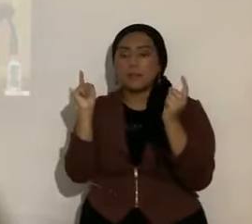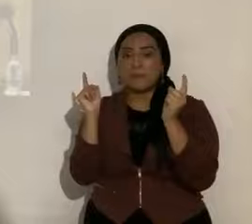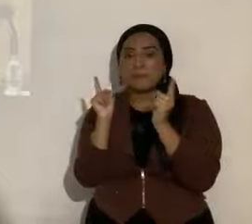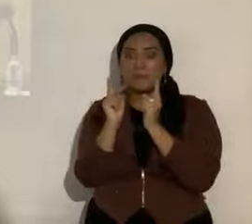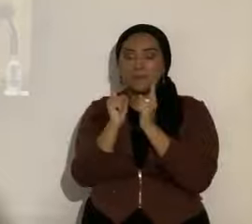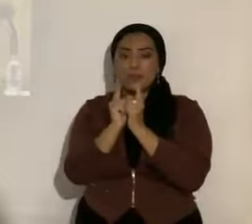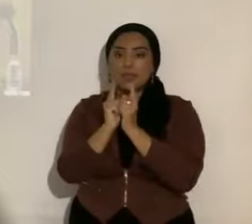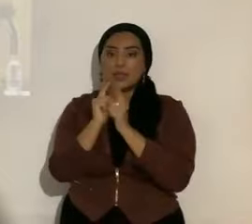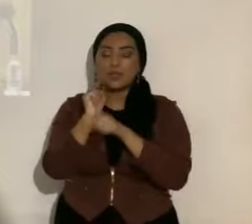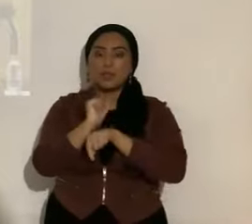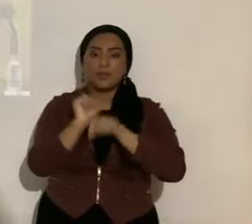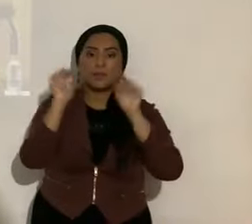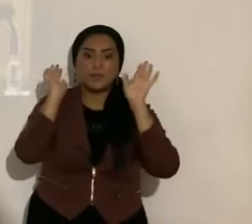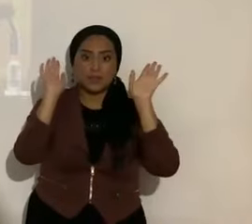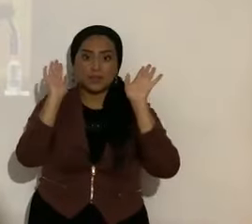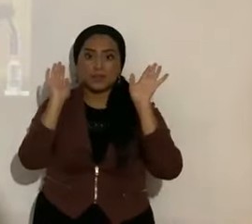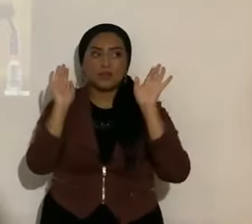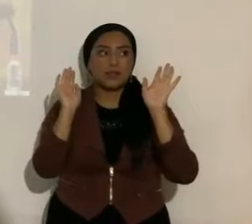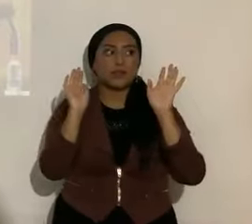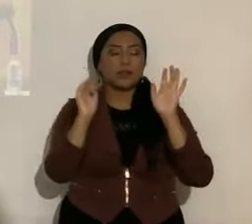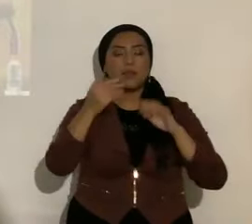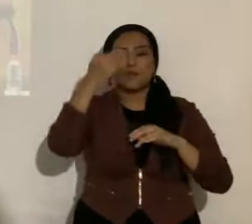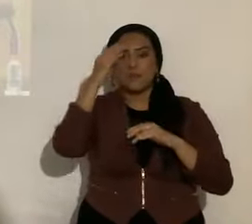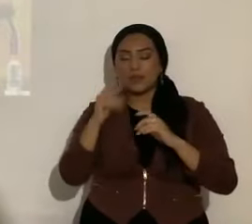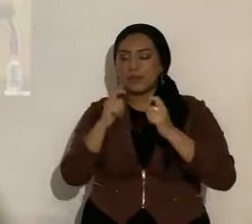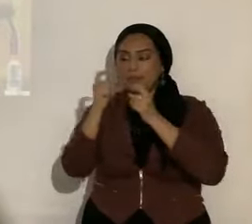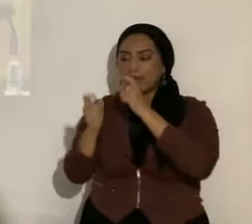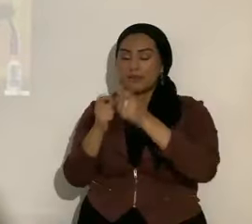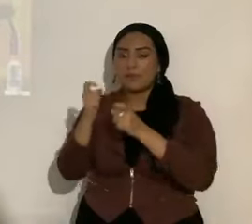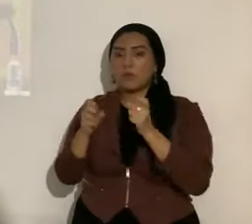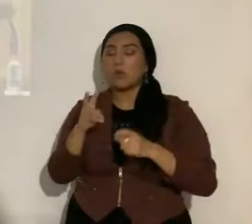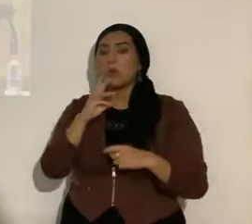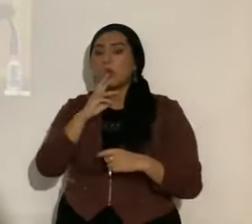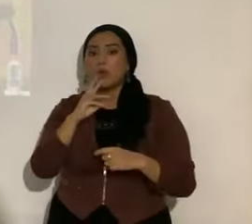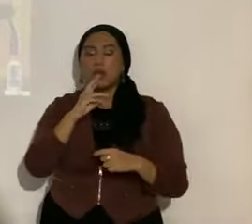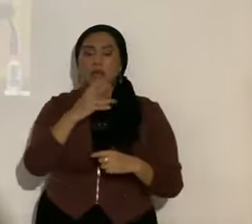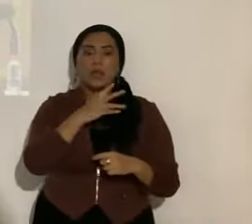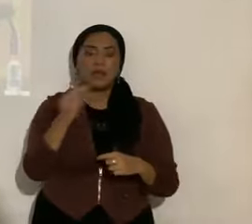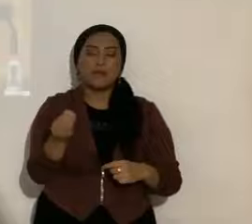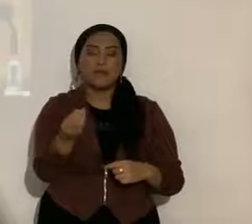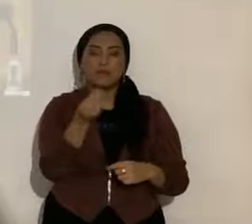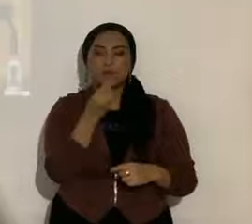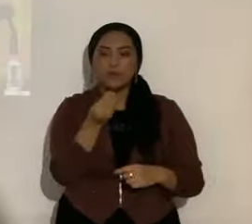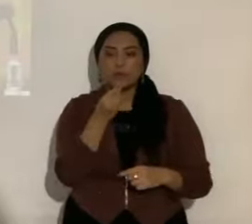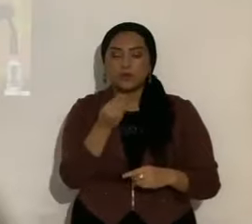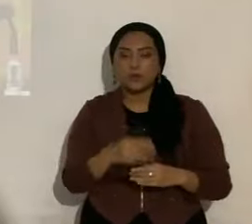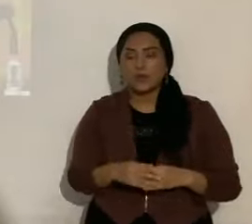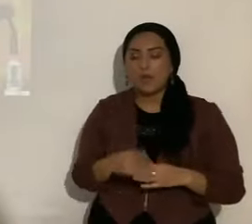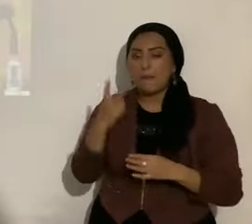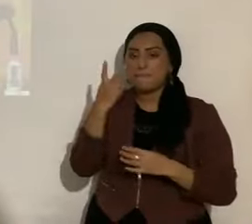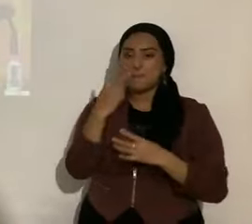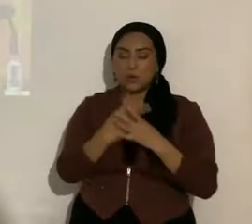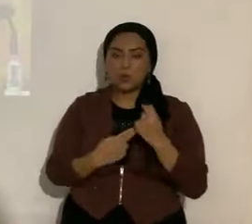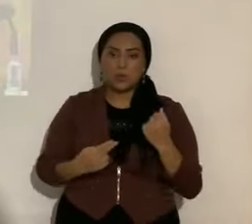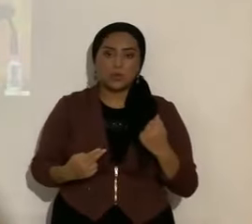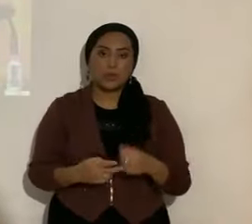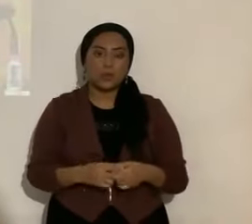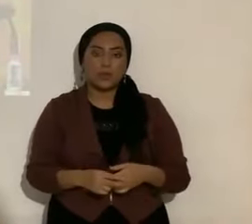la milagrosa provisión de Elohim, de agua y de comida. Los dos.